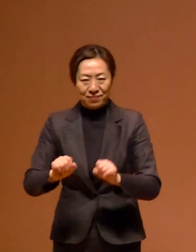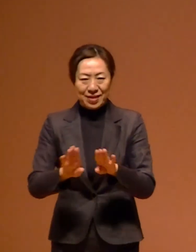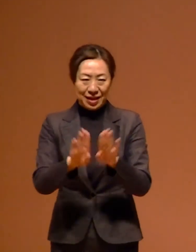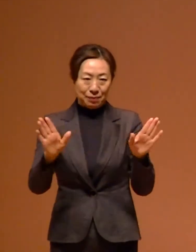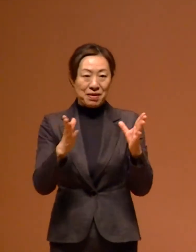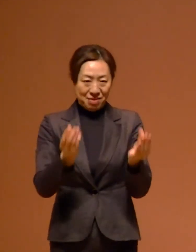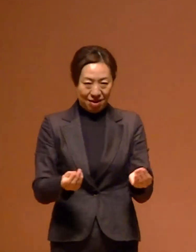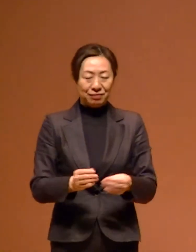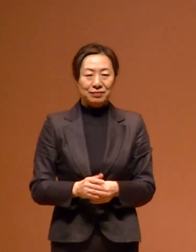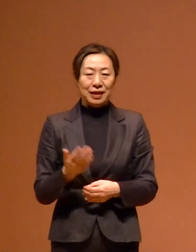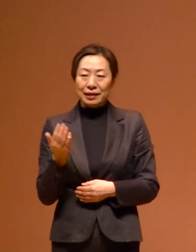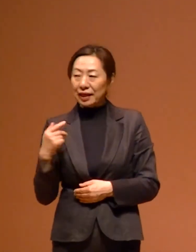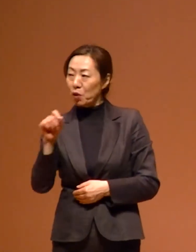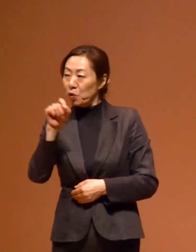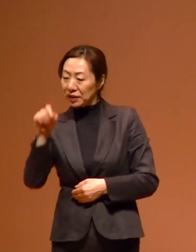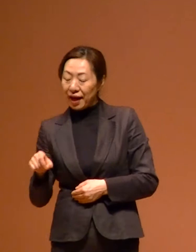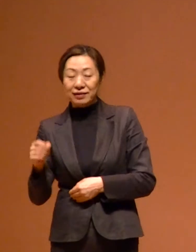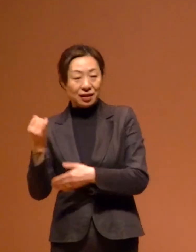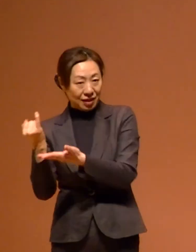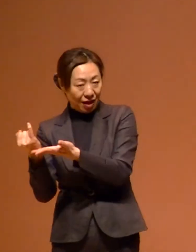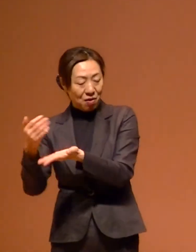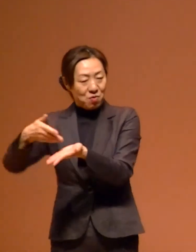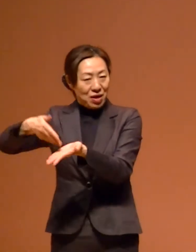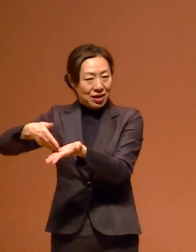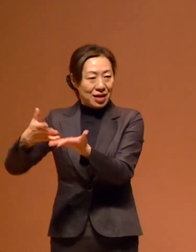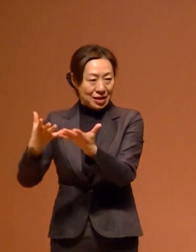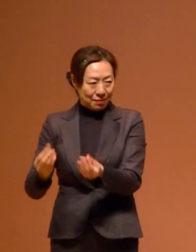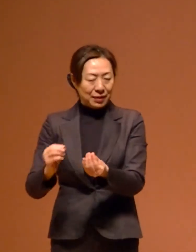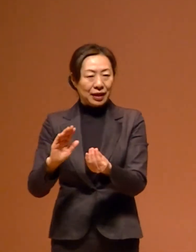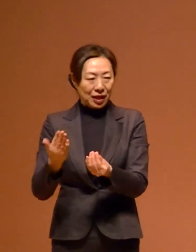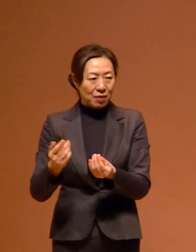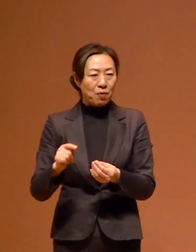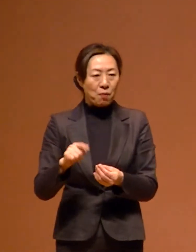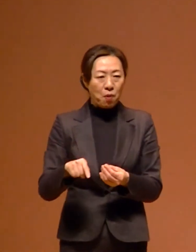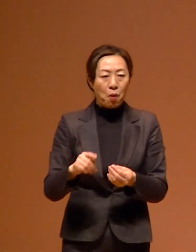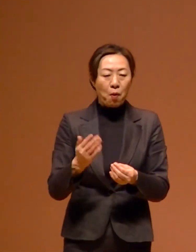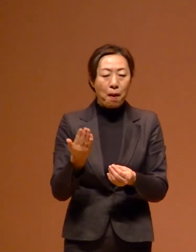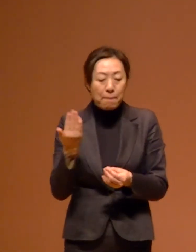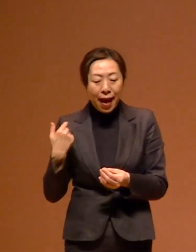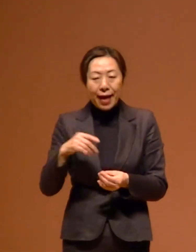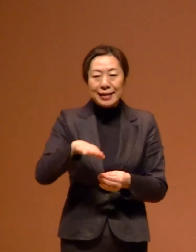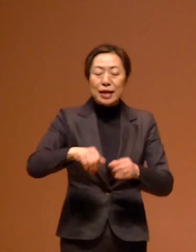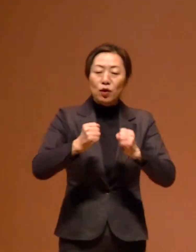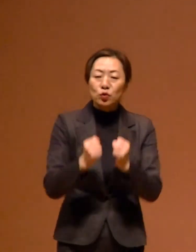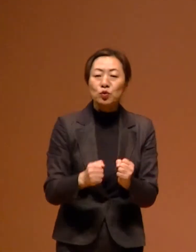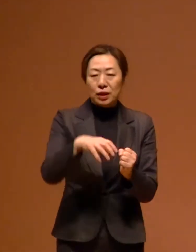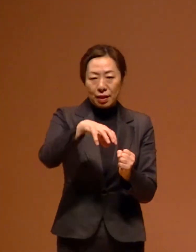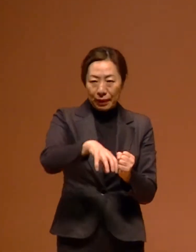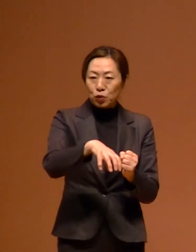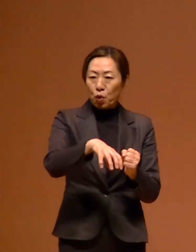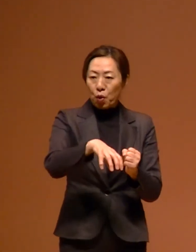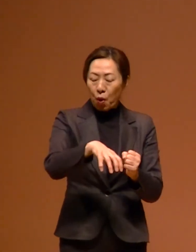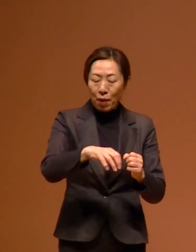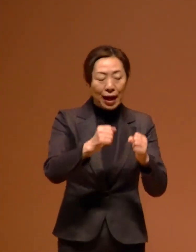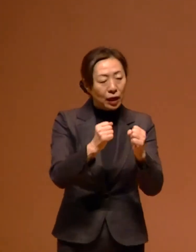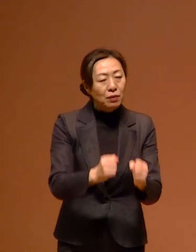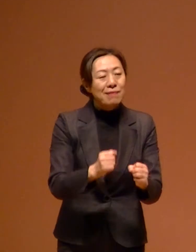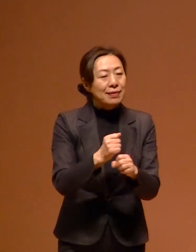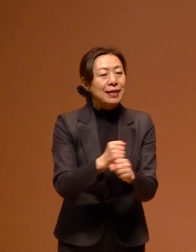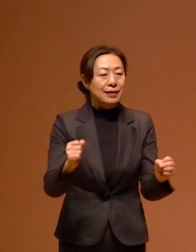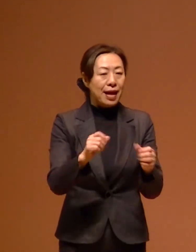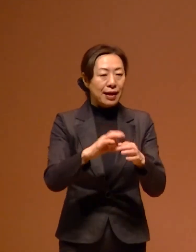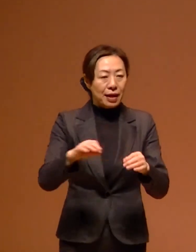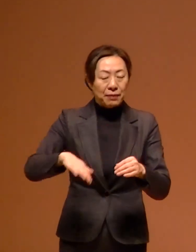司会者とかがあったように、下はもう今まで住んでたところはもう住めないから、高台に移動